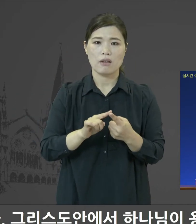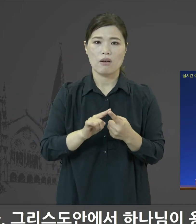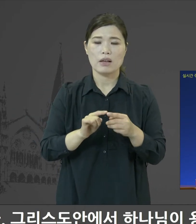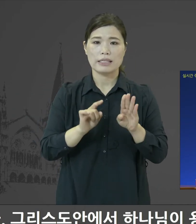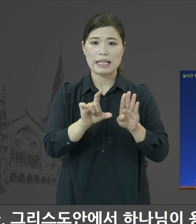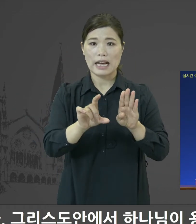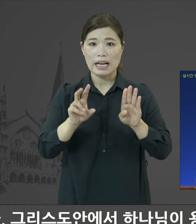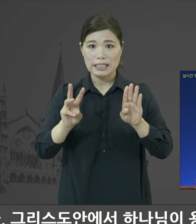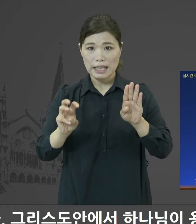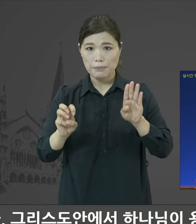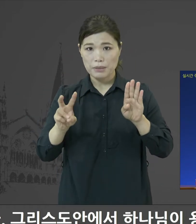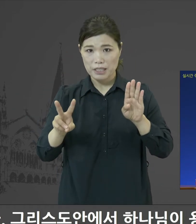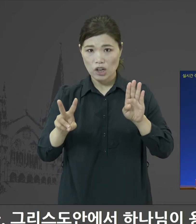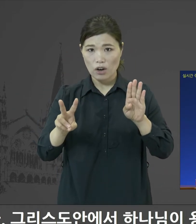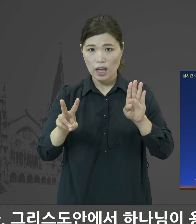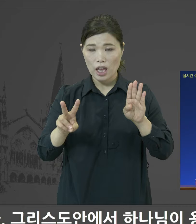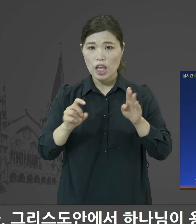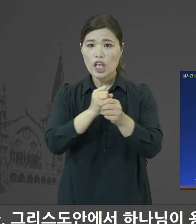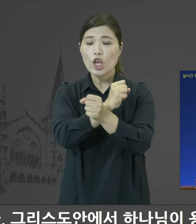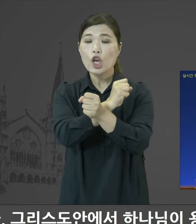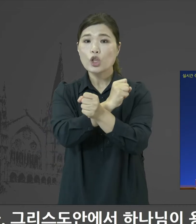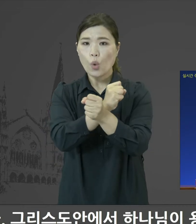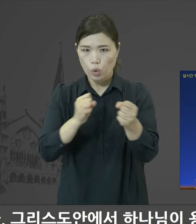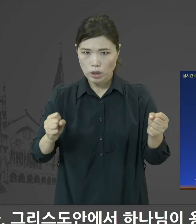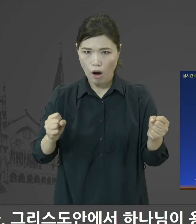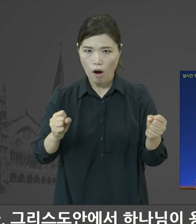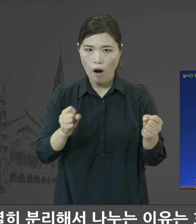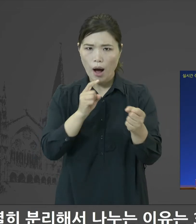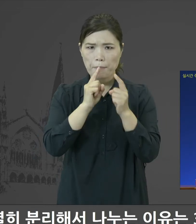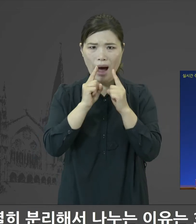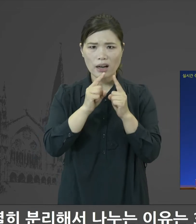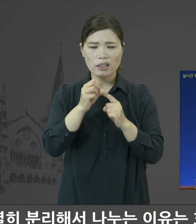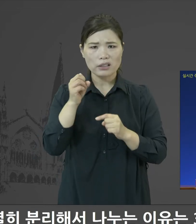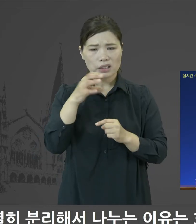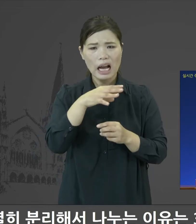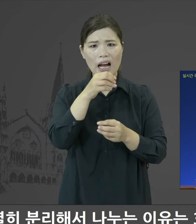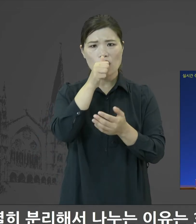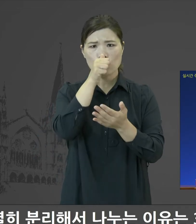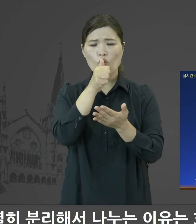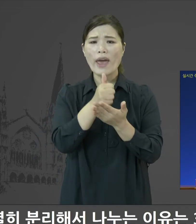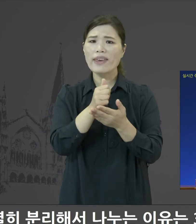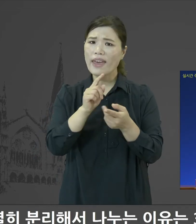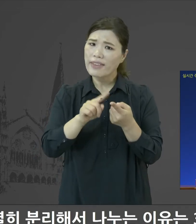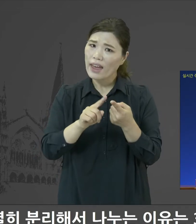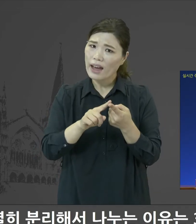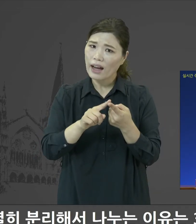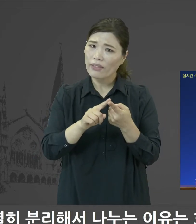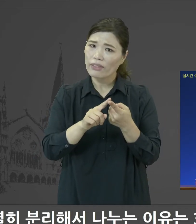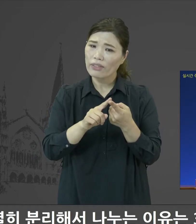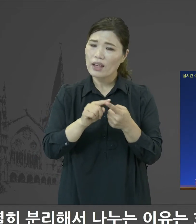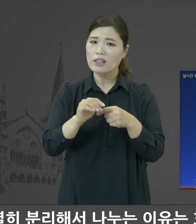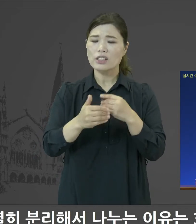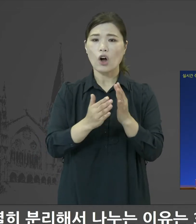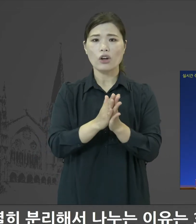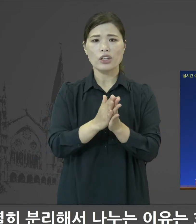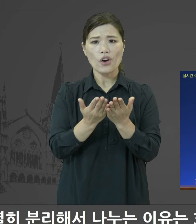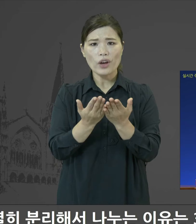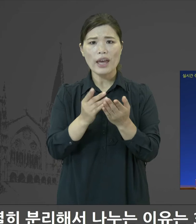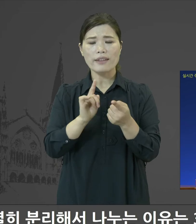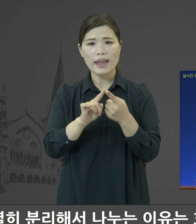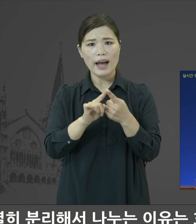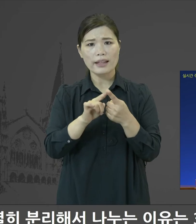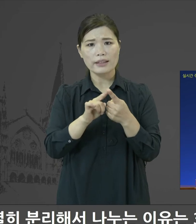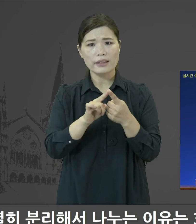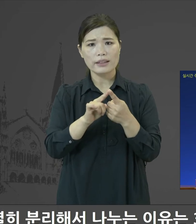말은 죄를 용서하다라고 일반적으로 사용되는, 성경에 많이 사용되는 그 용어와